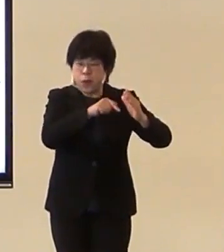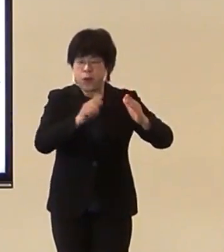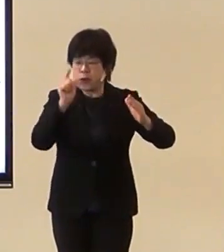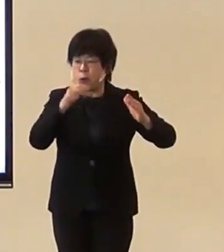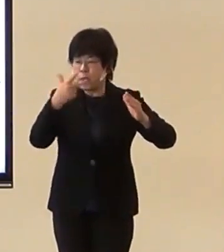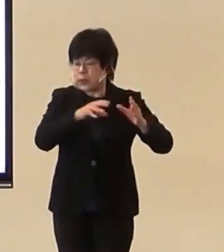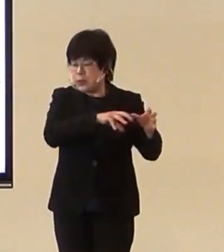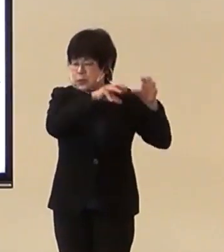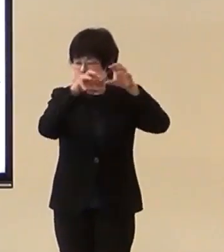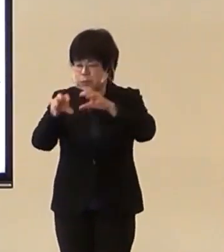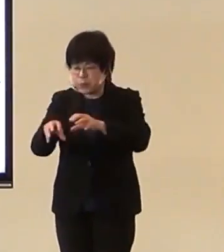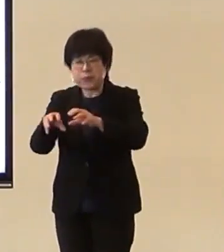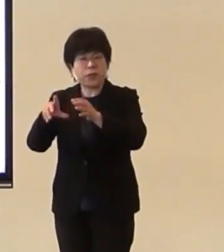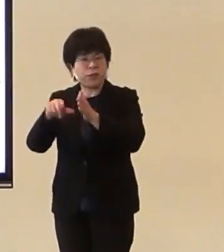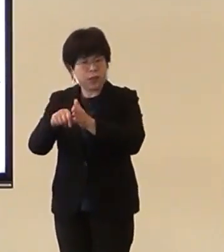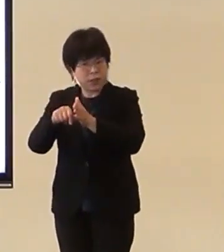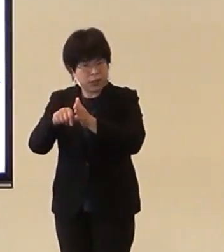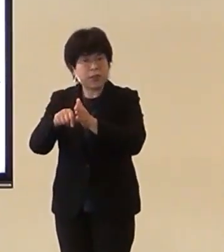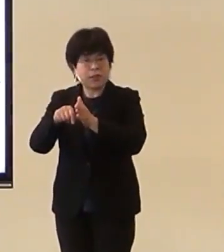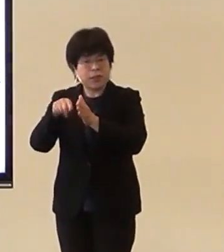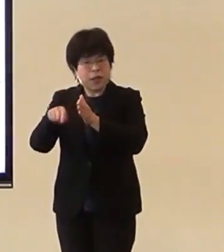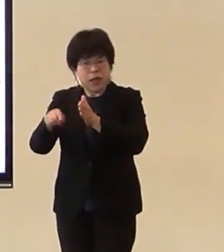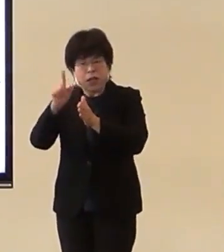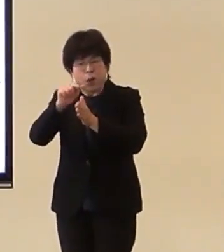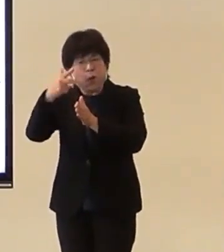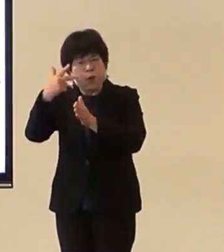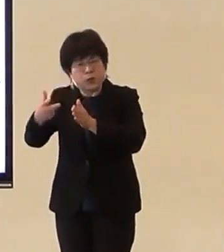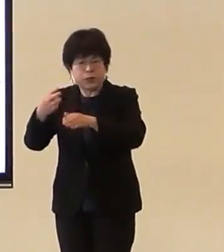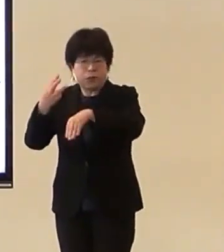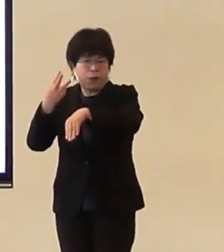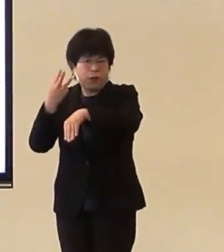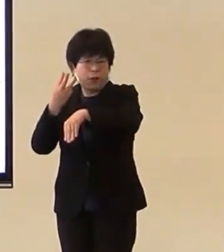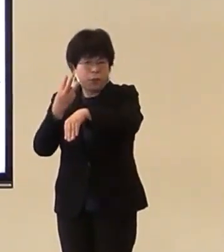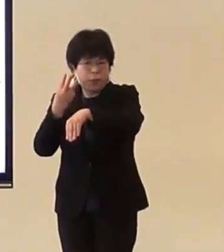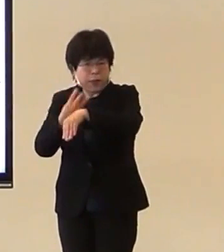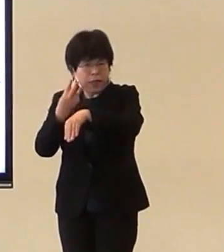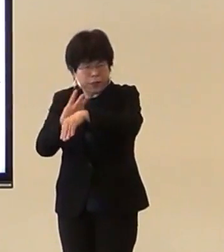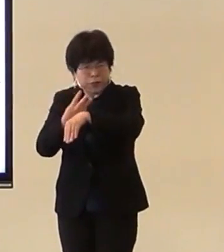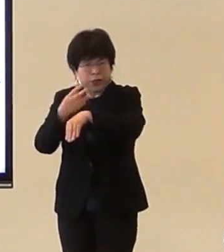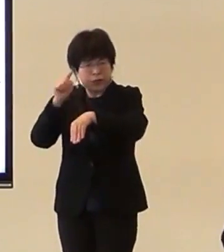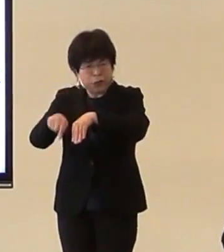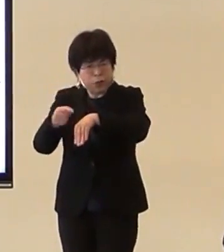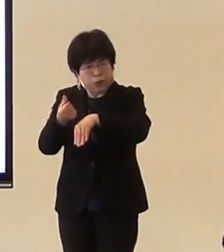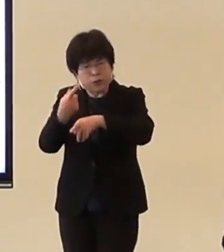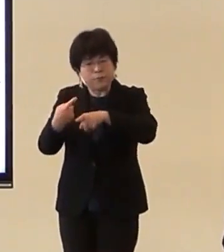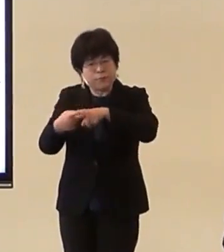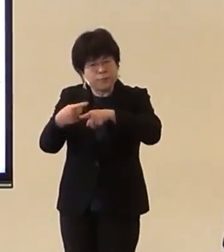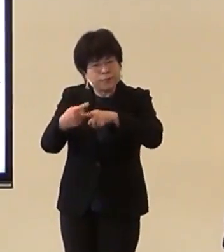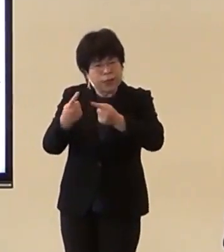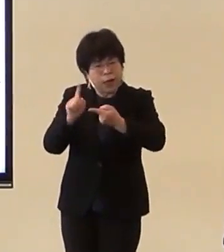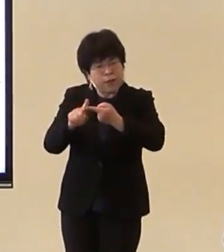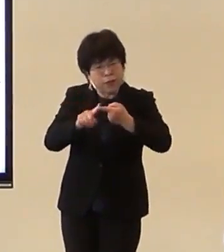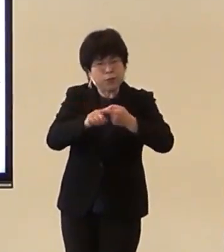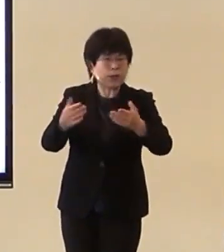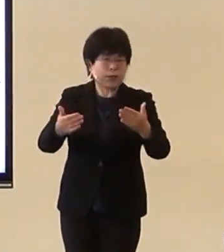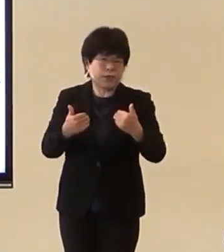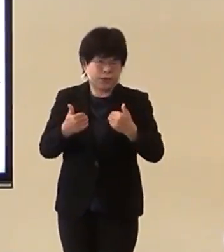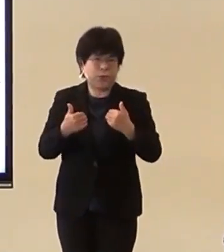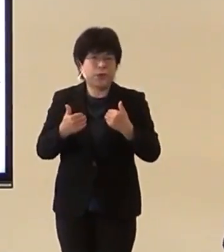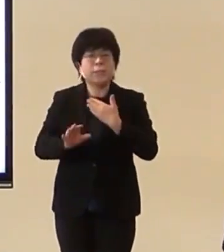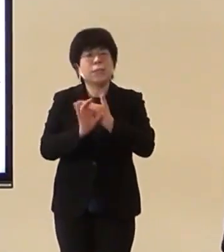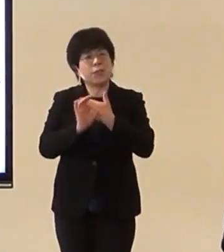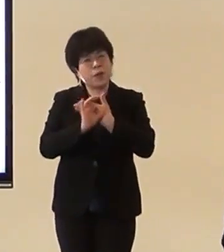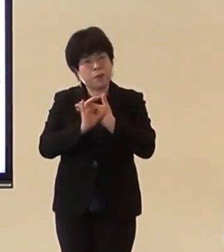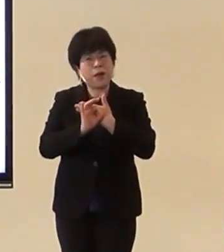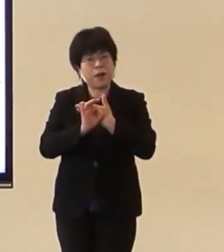はやっぱり甲府市のマニュアルというのを一部チューンアップしなきゃいけない。極端に言うとね、